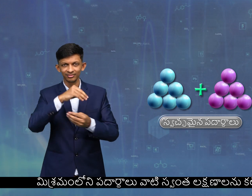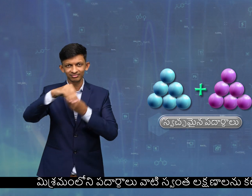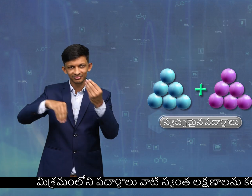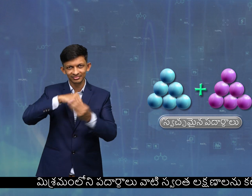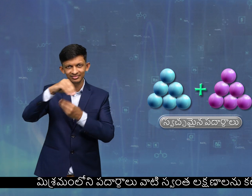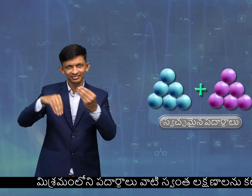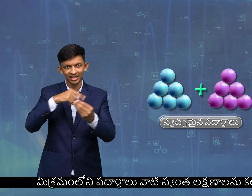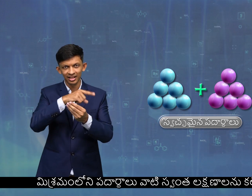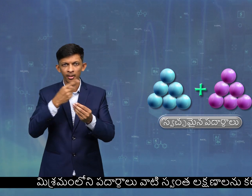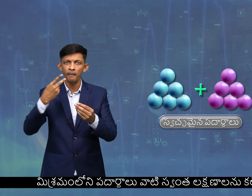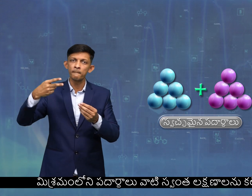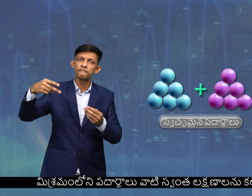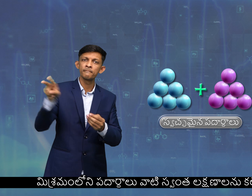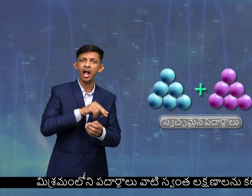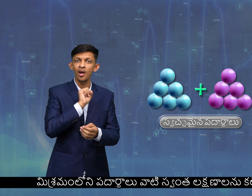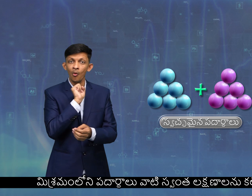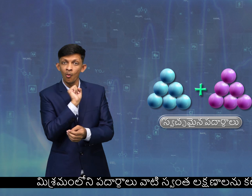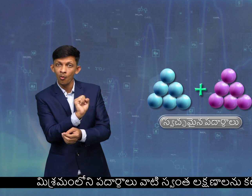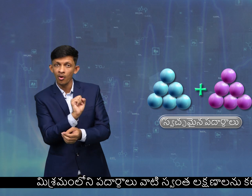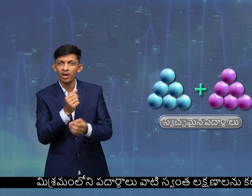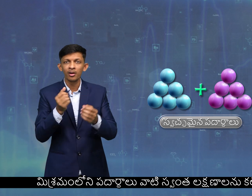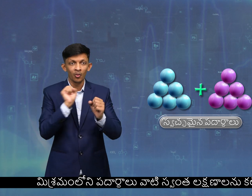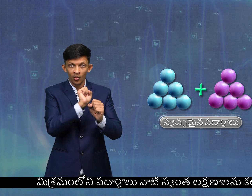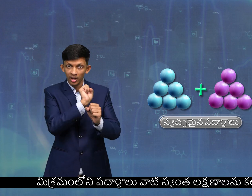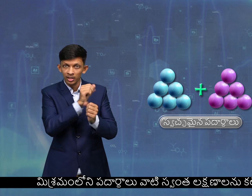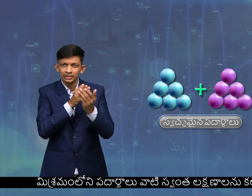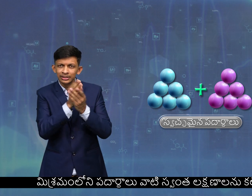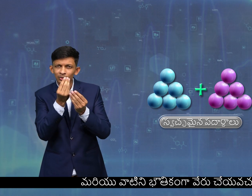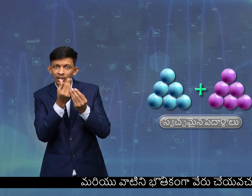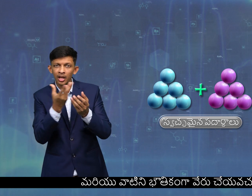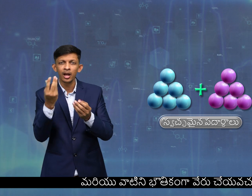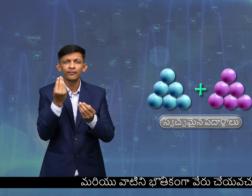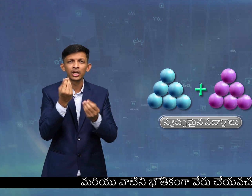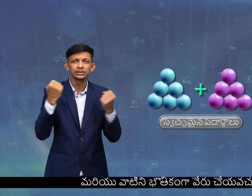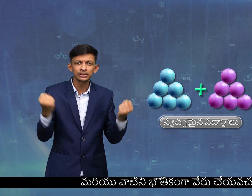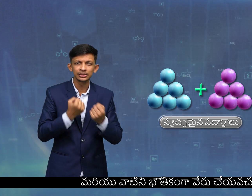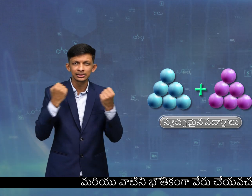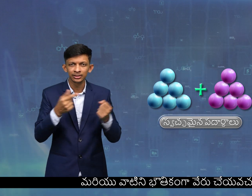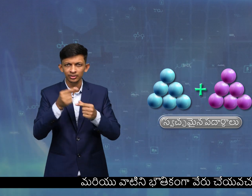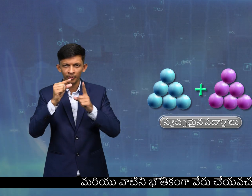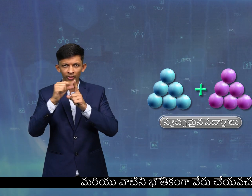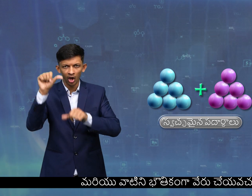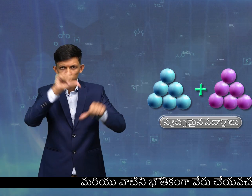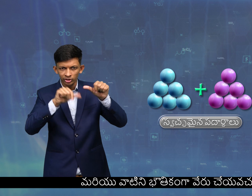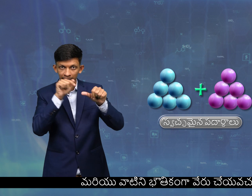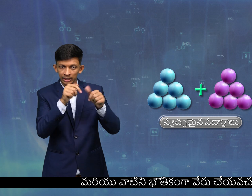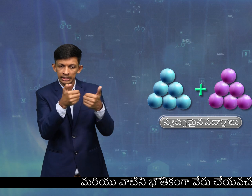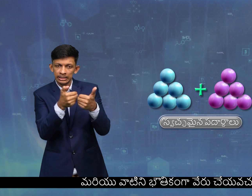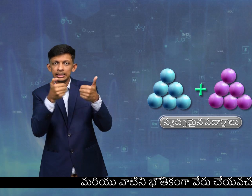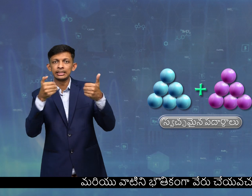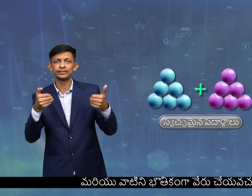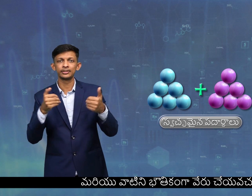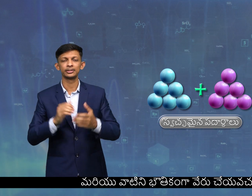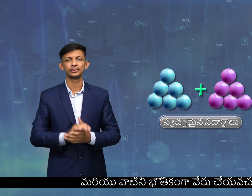మిశ్రమంలోని పదార్థాలు వాటి స్వంత లక్షణాలను కలిగి ఉంటాయి మరియు వాటిని భౌతికంగా వేరుచేయవచ్చు.